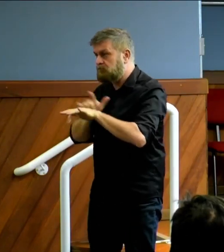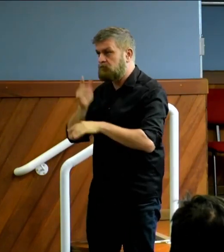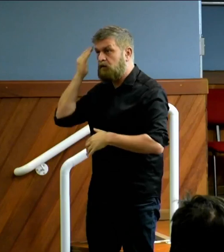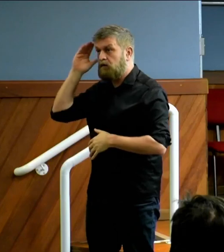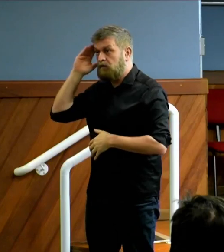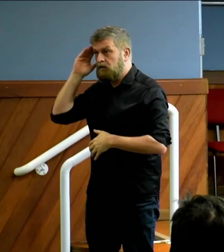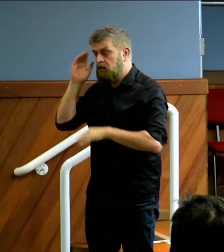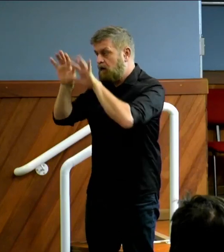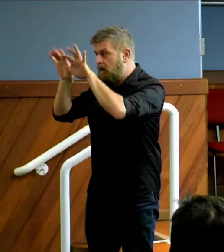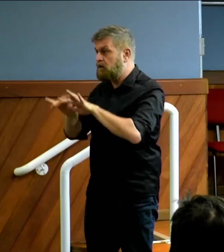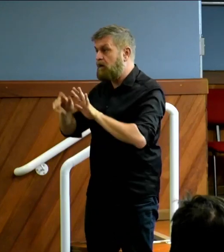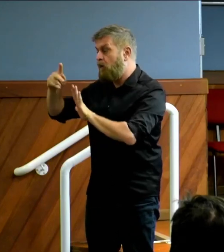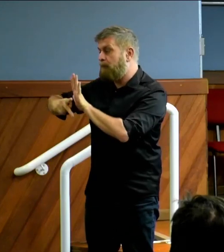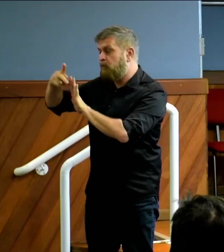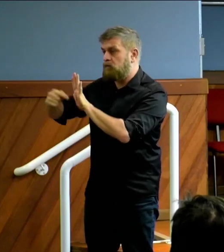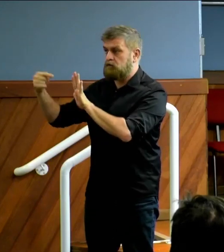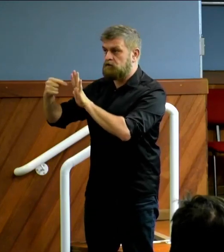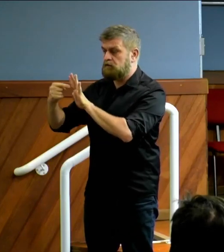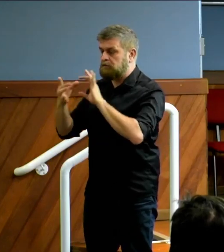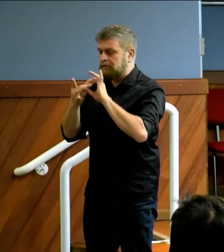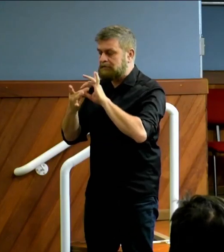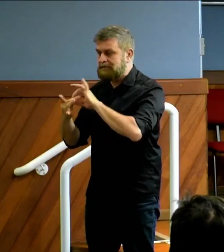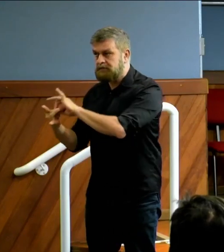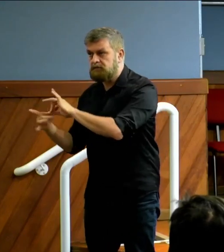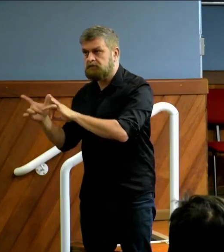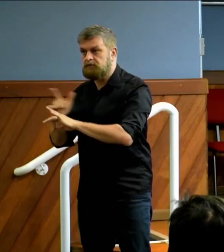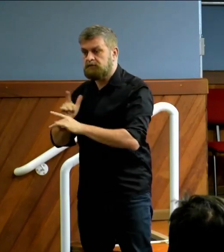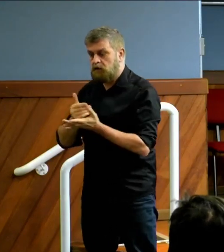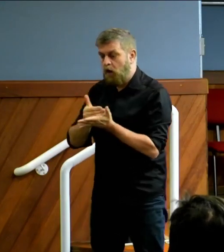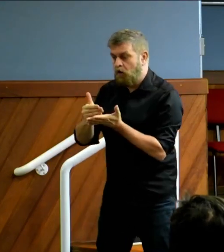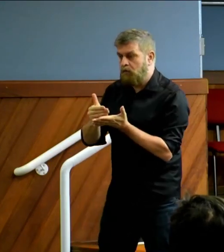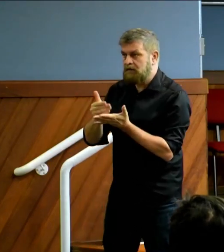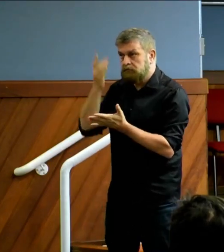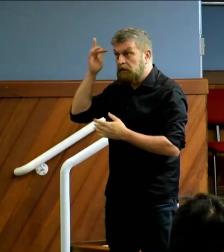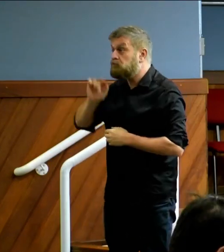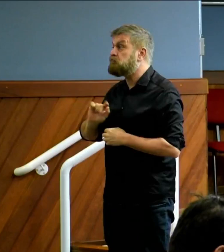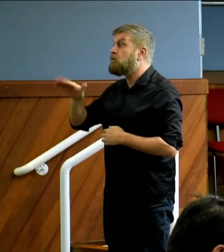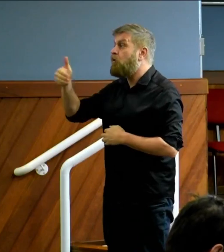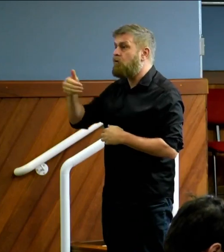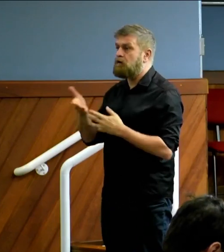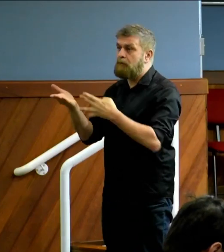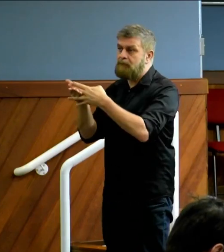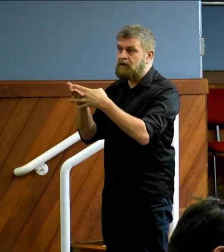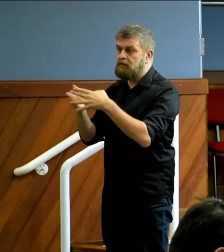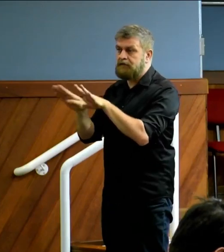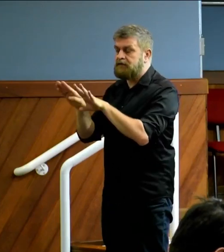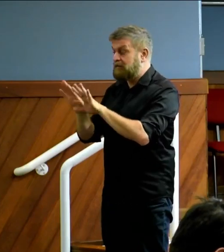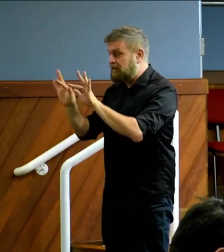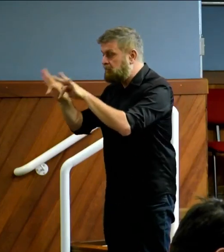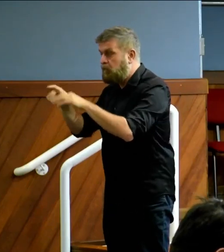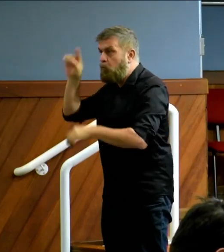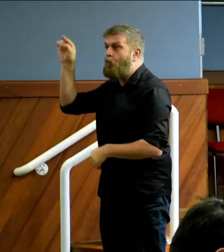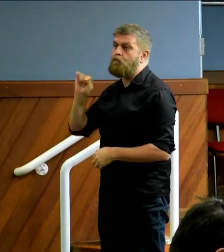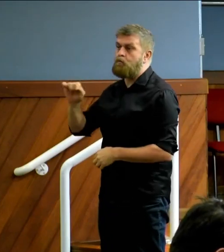digitalização como um projeto, e um projeto contínuo, que pode ter começo, mas eu não sei dizer quando é o meio e muito menos quando é o